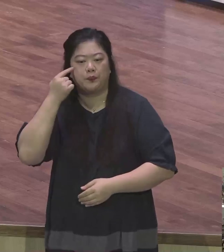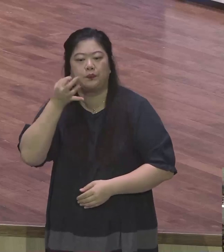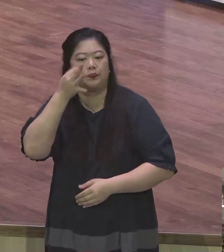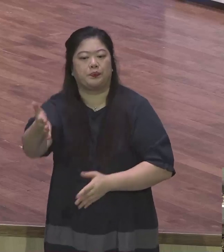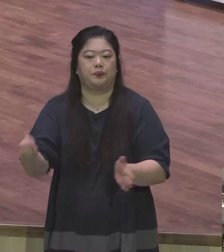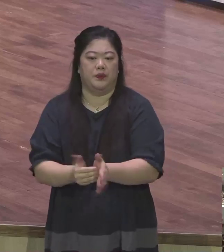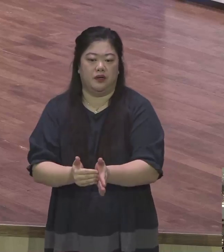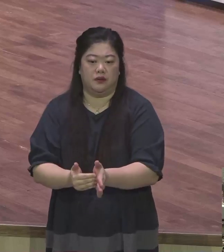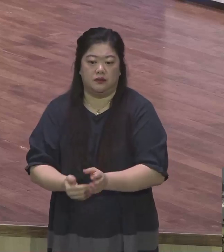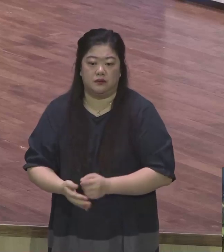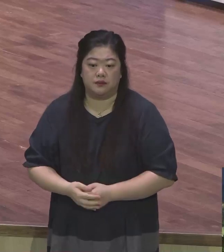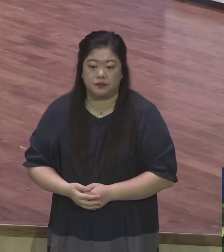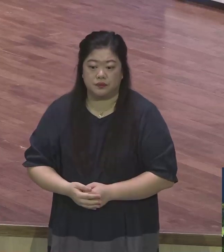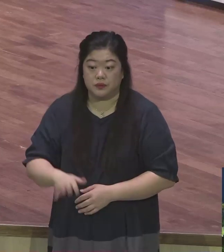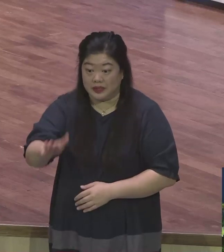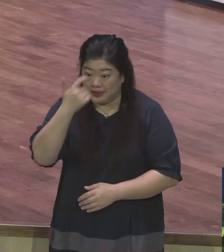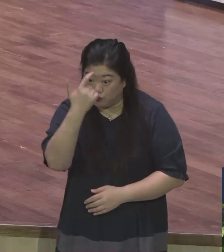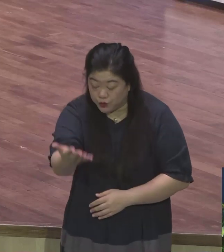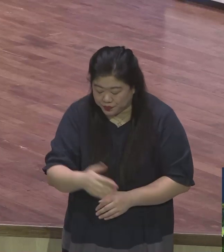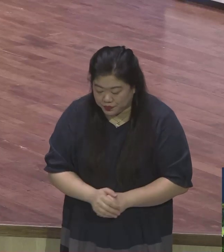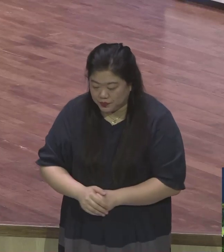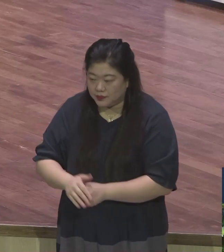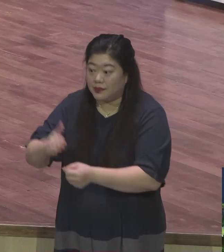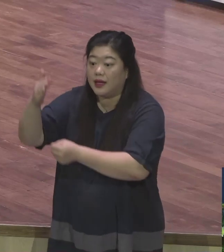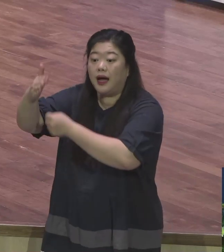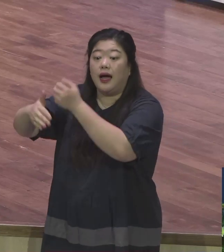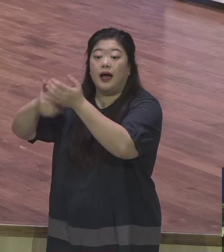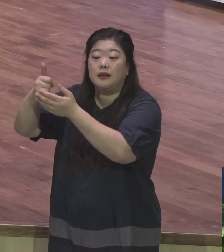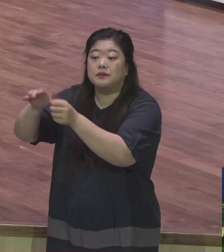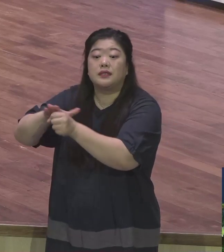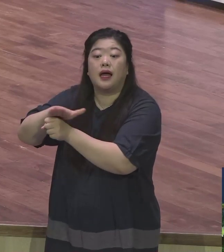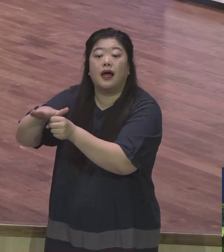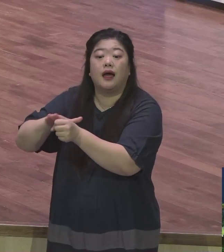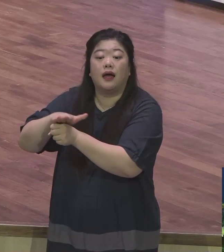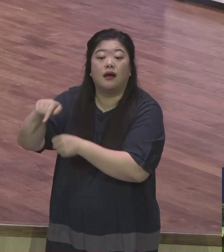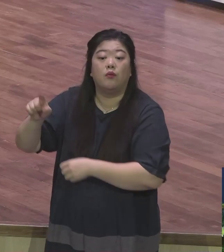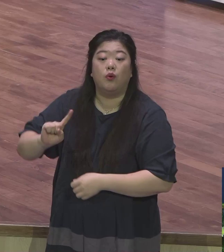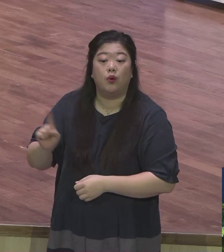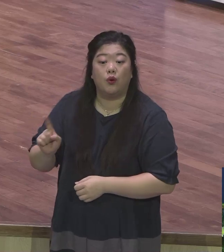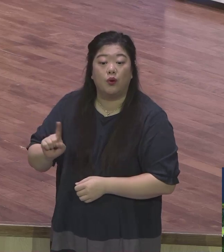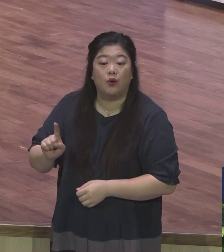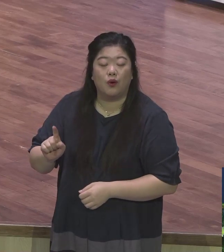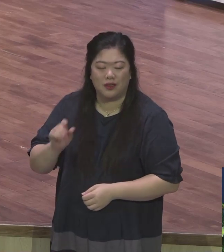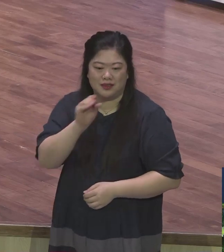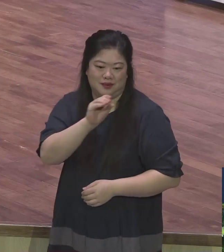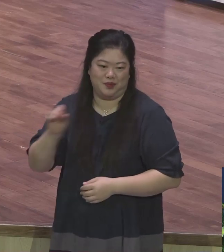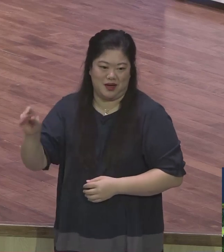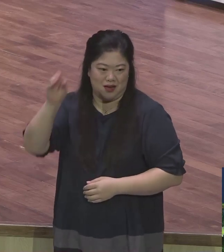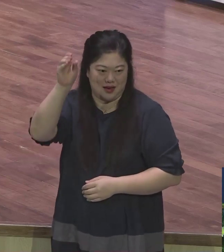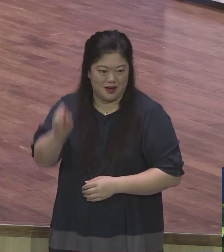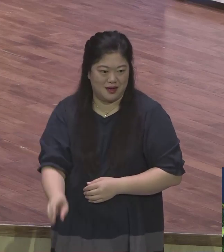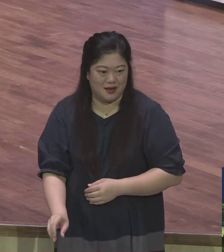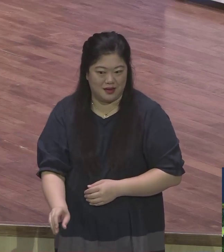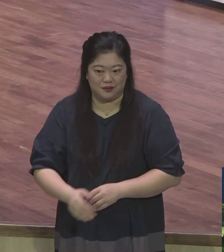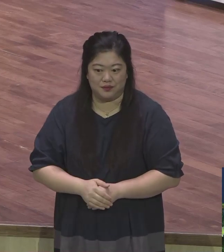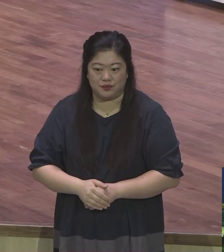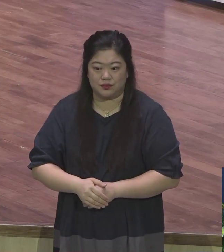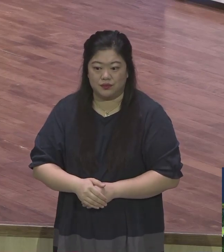하나님의 사랑이 뭐예요? 십자가에요. 십자가 십자가의 죽이심으로